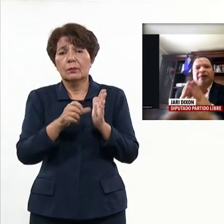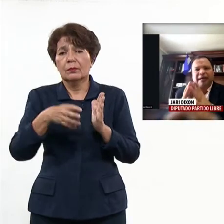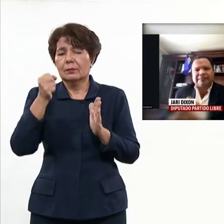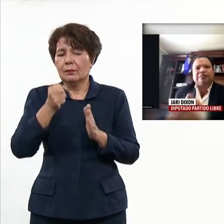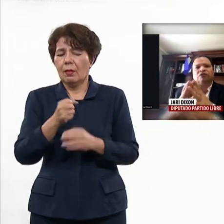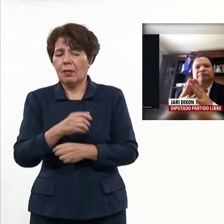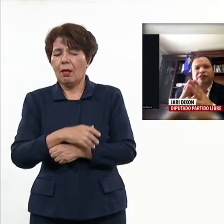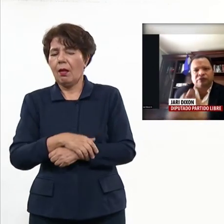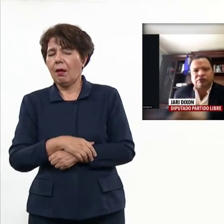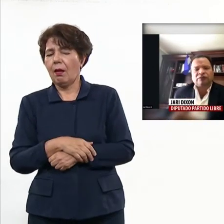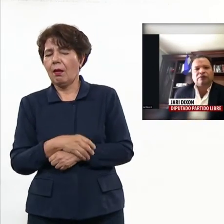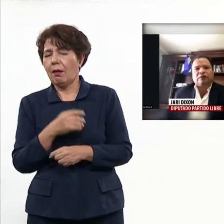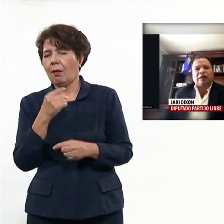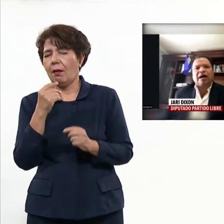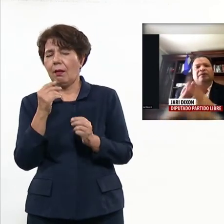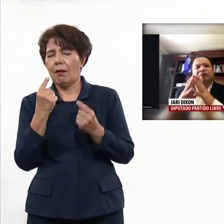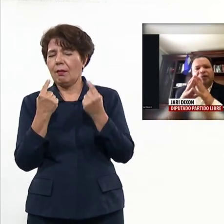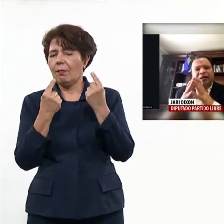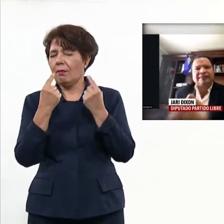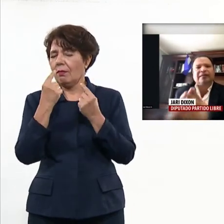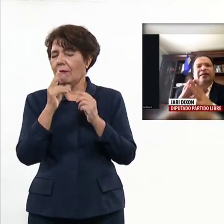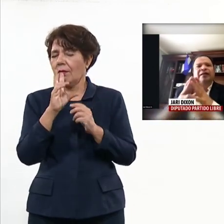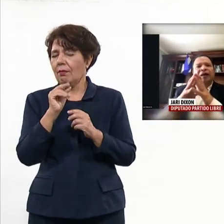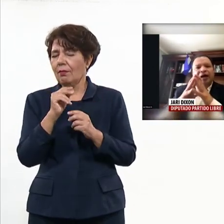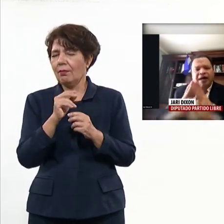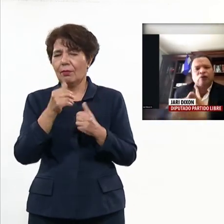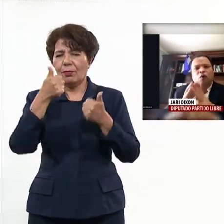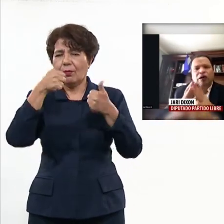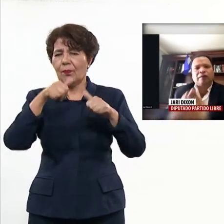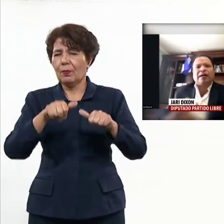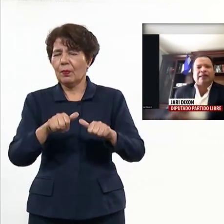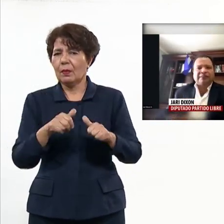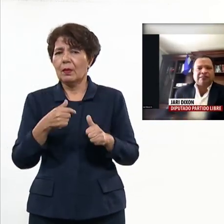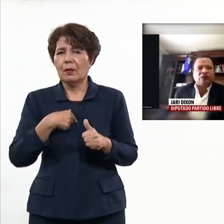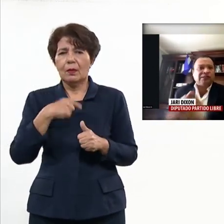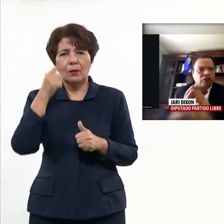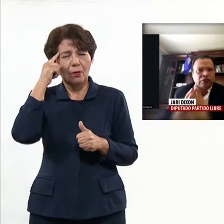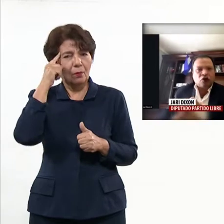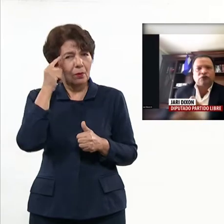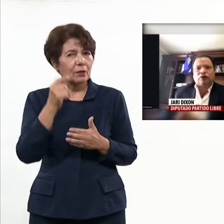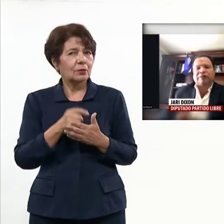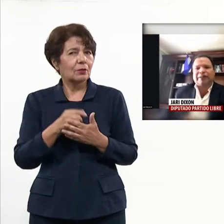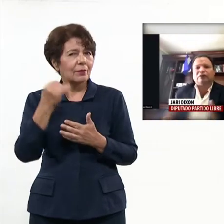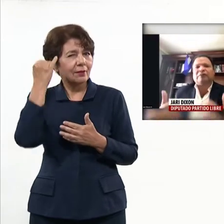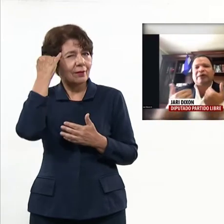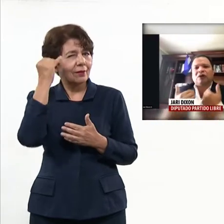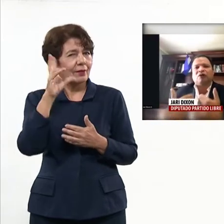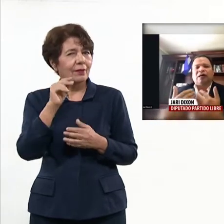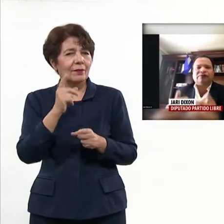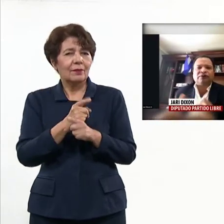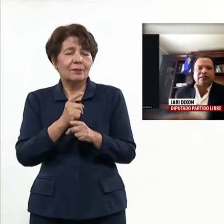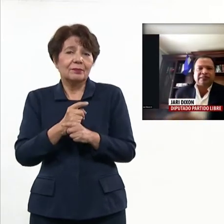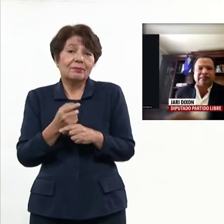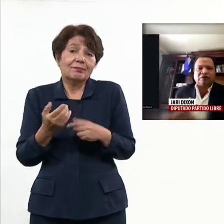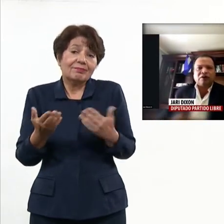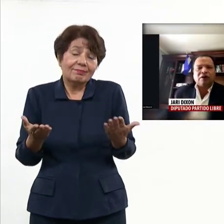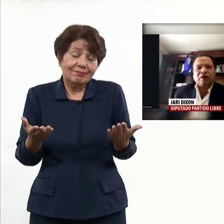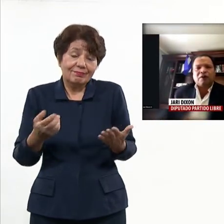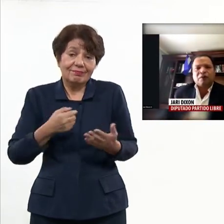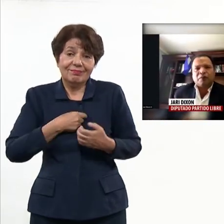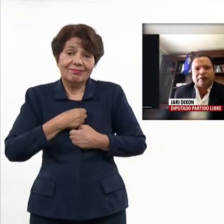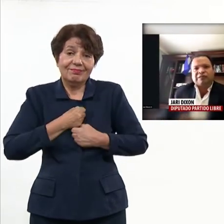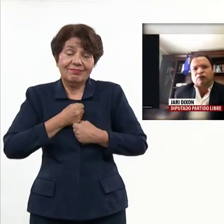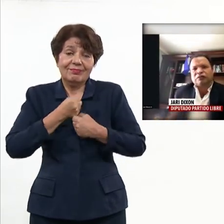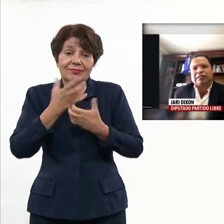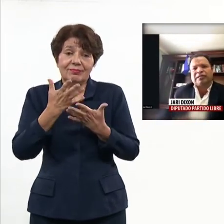mí me parece sospechoso a mí me parece que hay una mala intención y se lo digo con todo el respeto y le veo en la obligación de decirlo